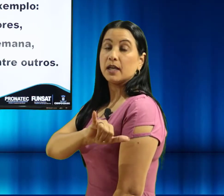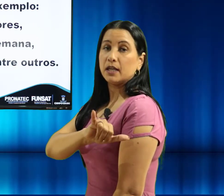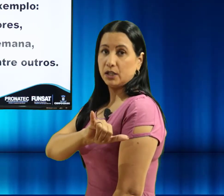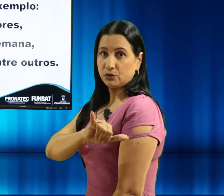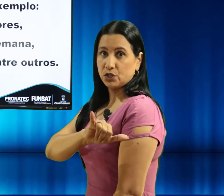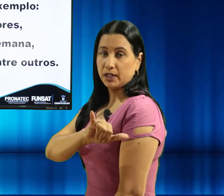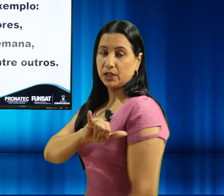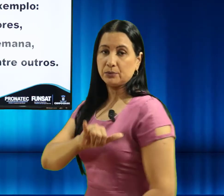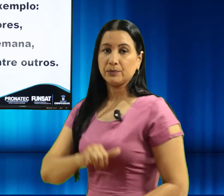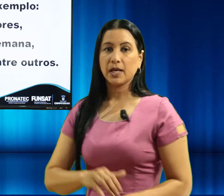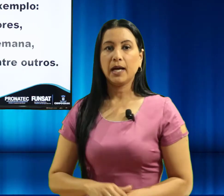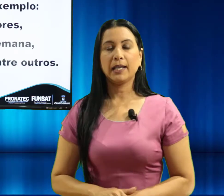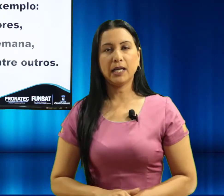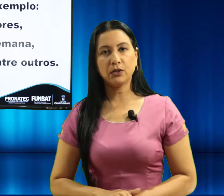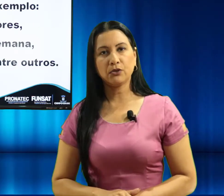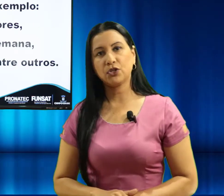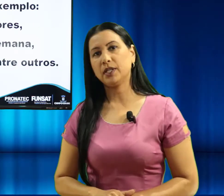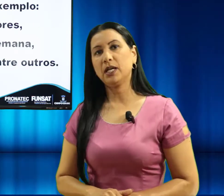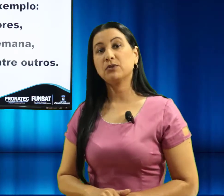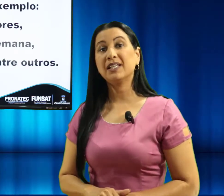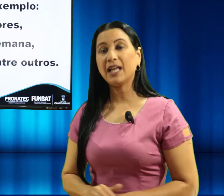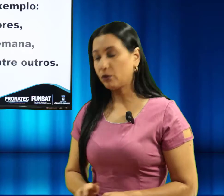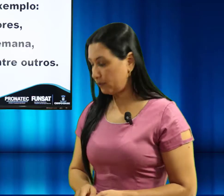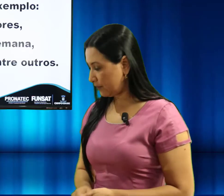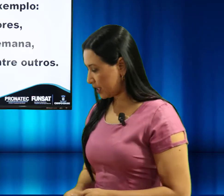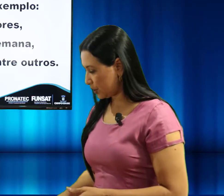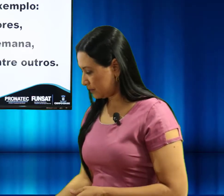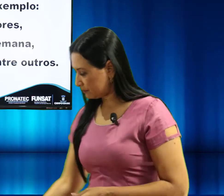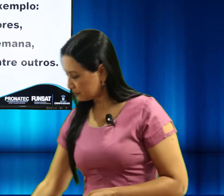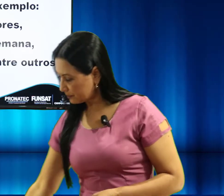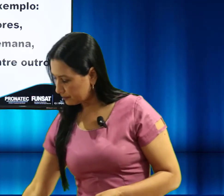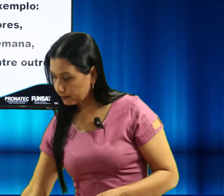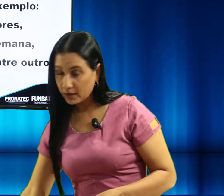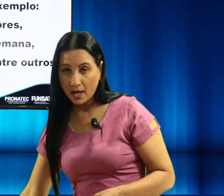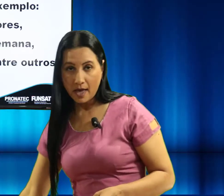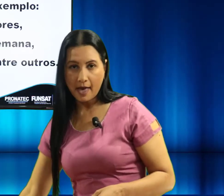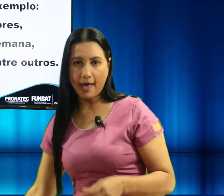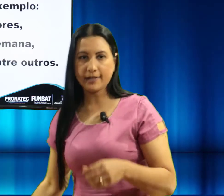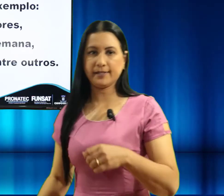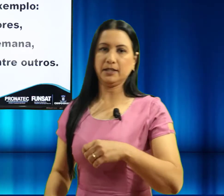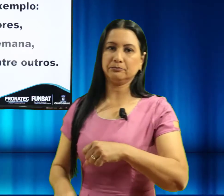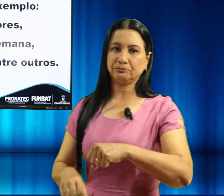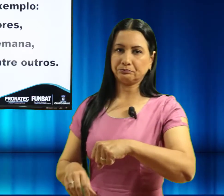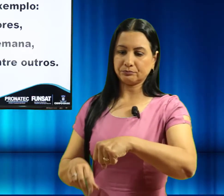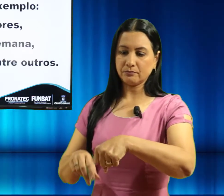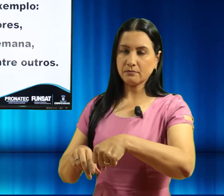Rio de Janeiro. Lá no Rio de Janeiro, o sinal de verde é assim.